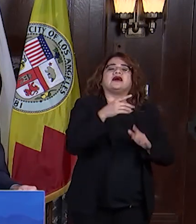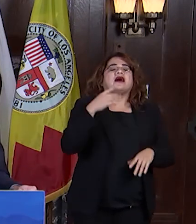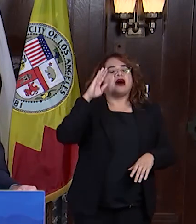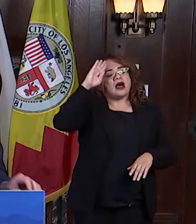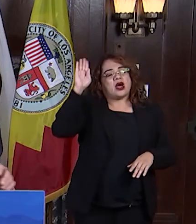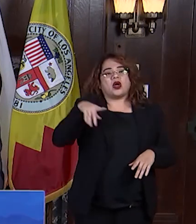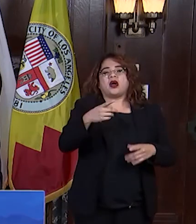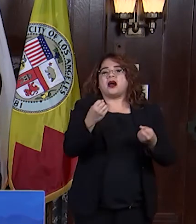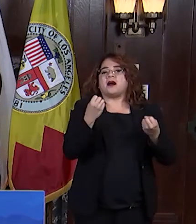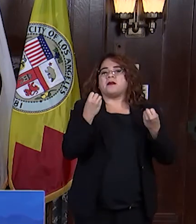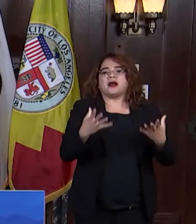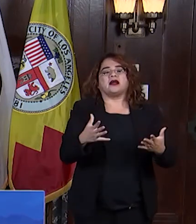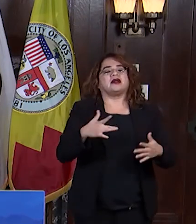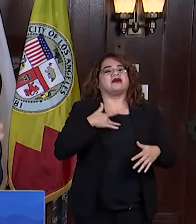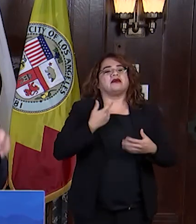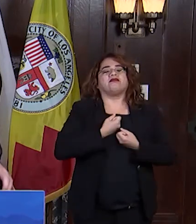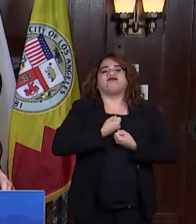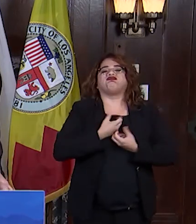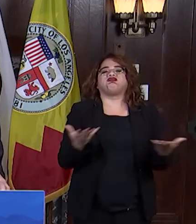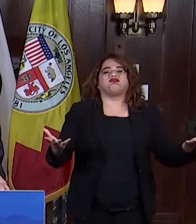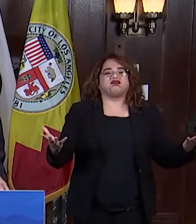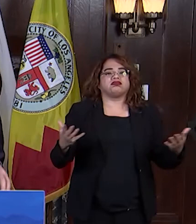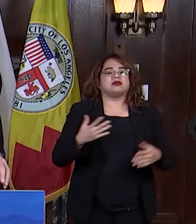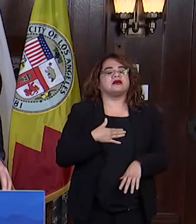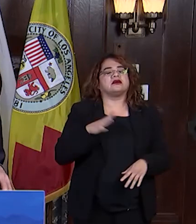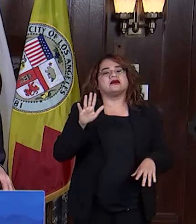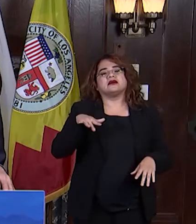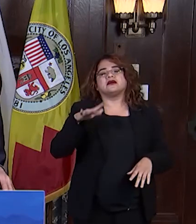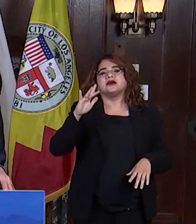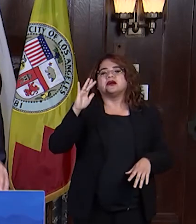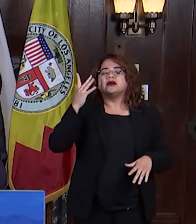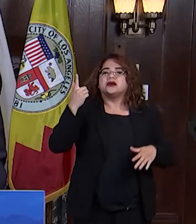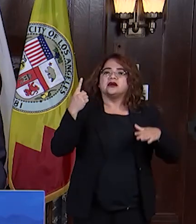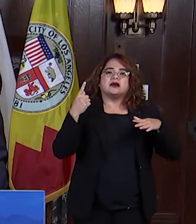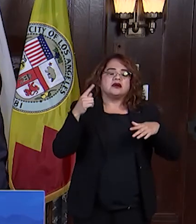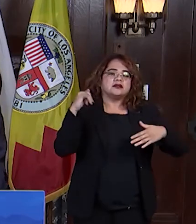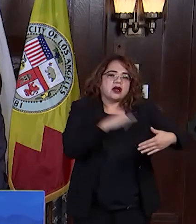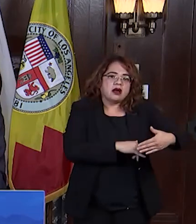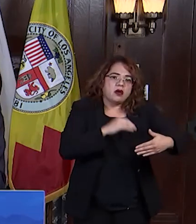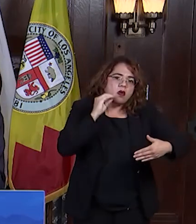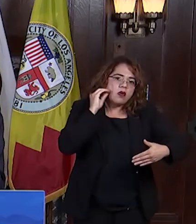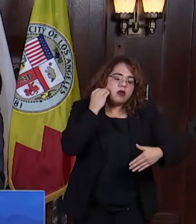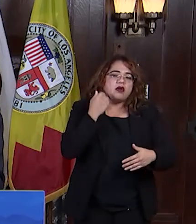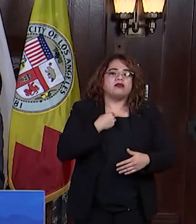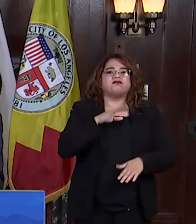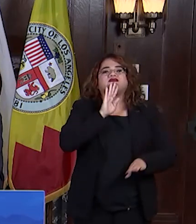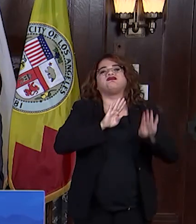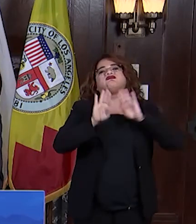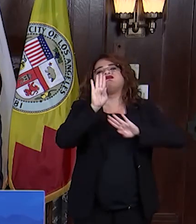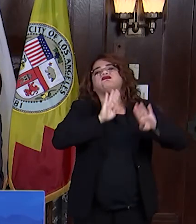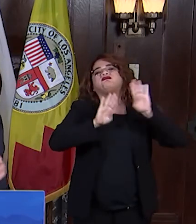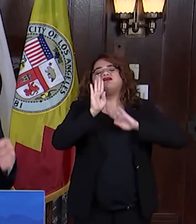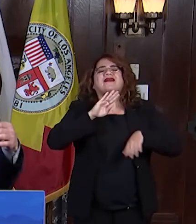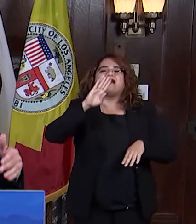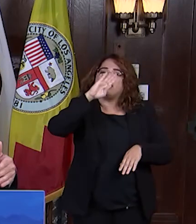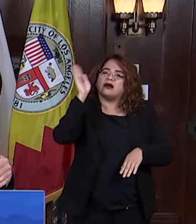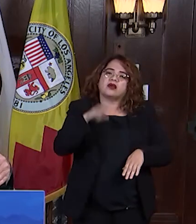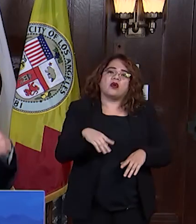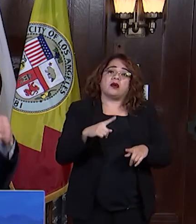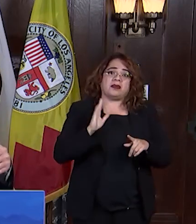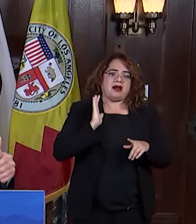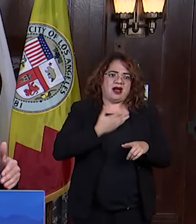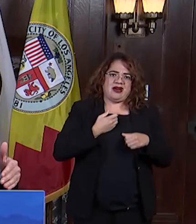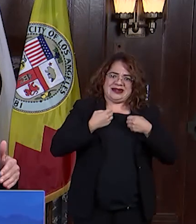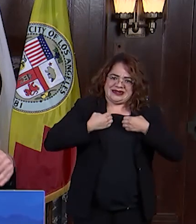tiempo, pero les aseguro que este no es el momento de parar nuestros esfuerzos. Los